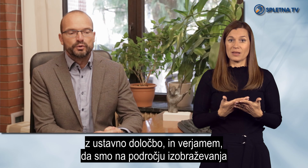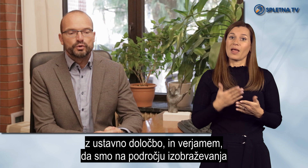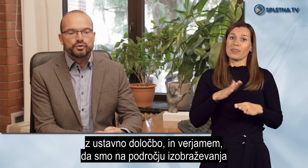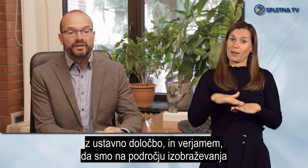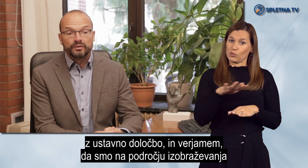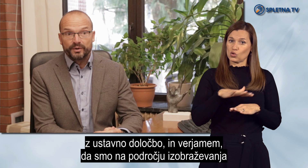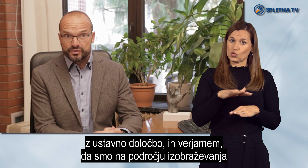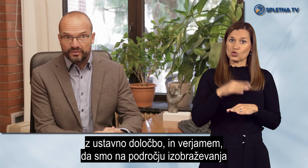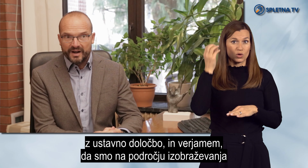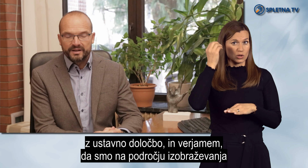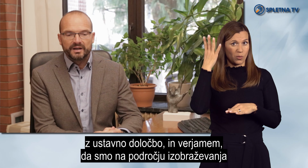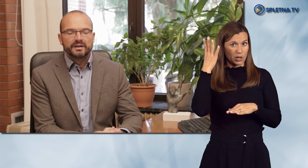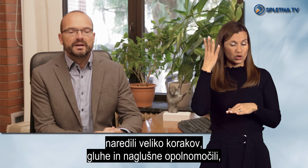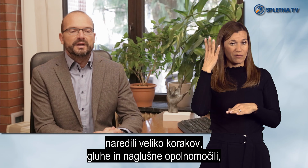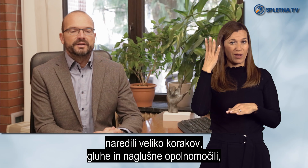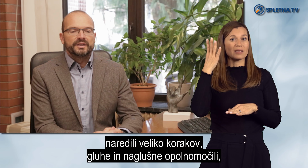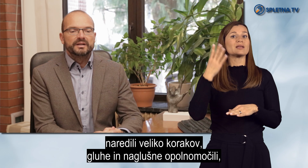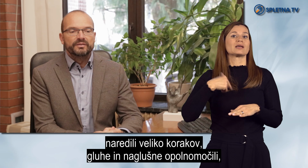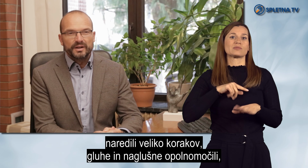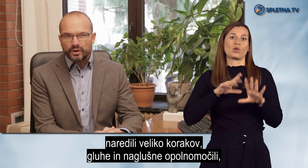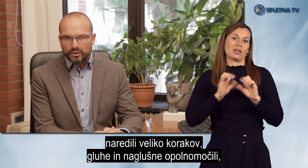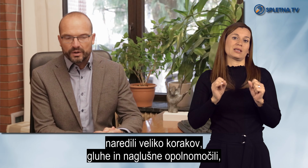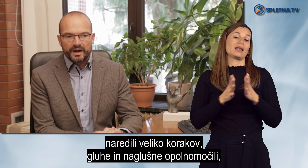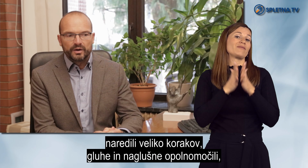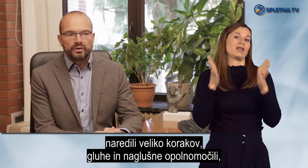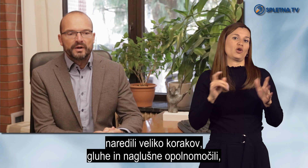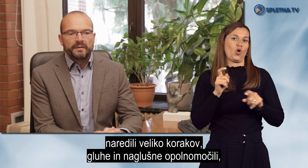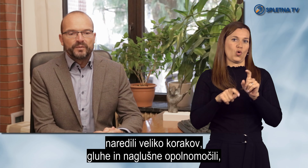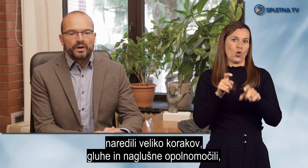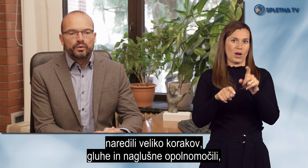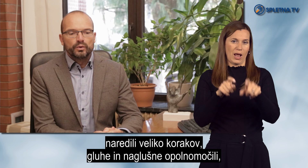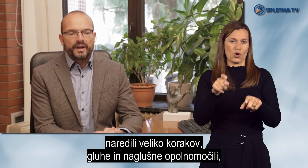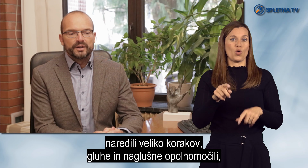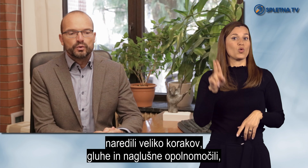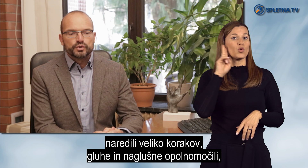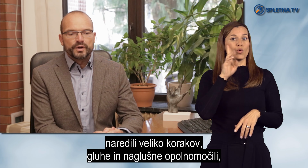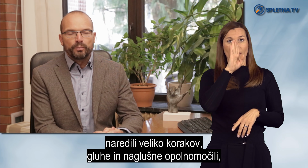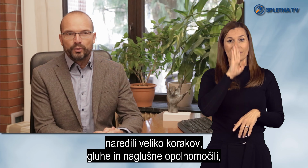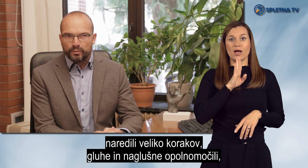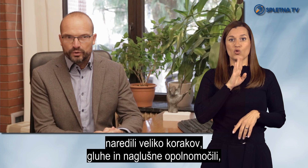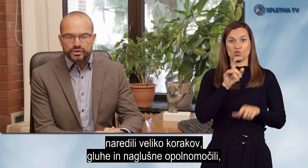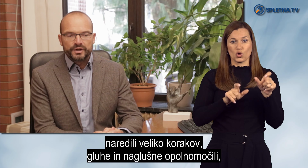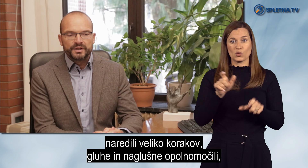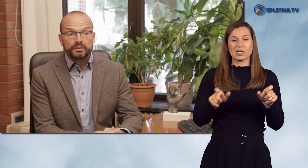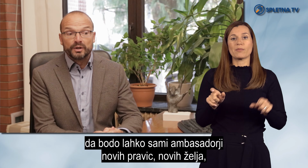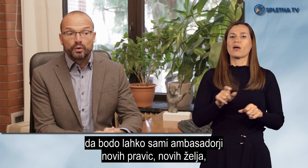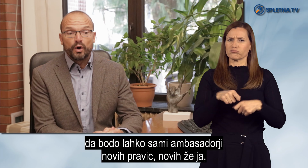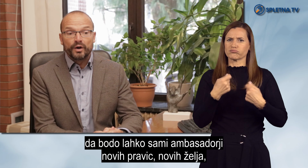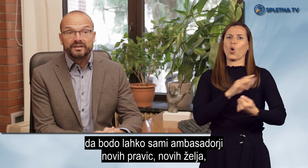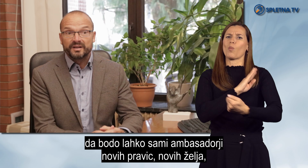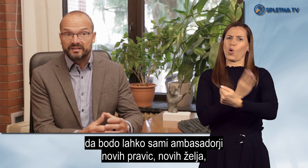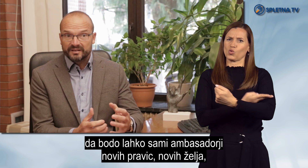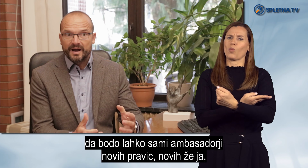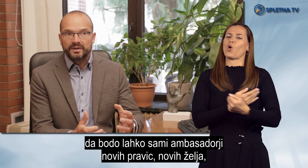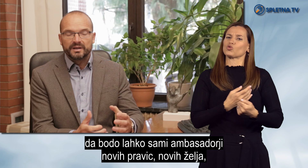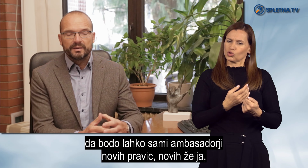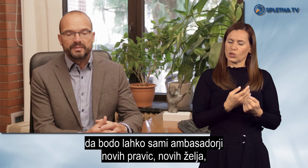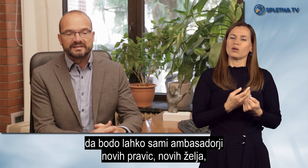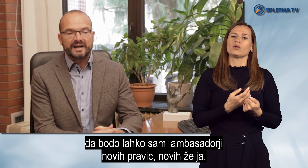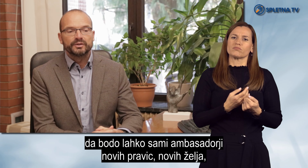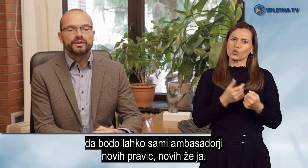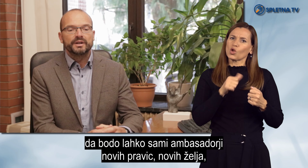na področju izobraževanja naredili veliko korakov, gluhe in naglušne opolnomočili, da bodo lahko oni zdaj